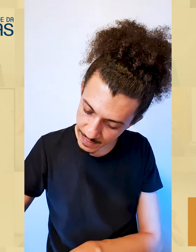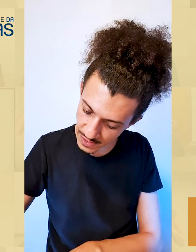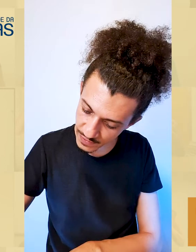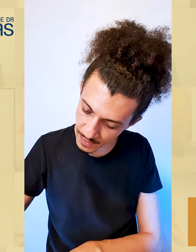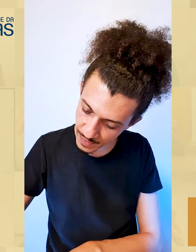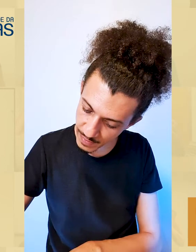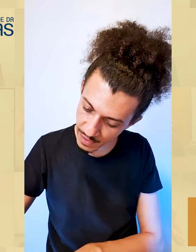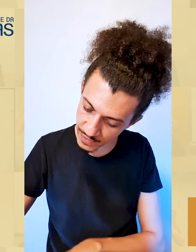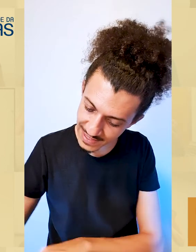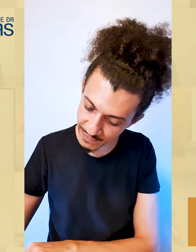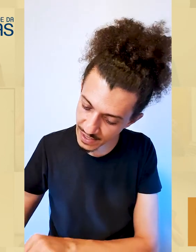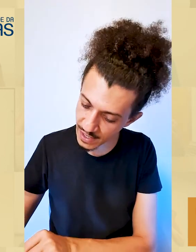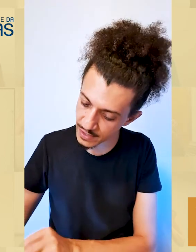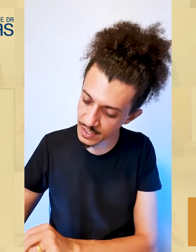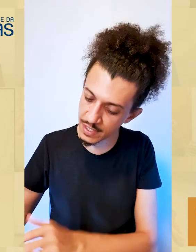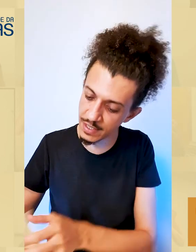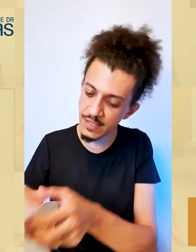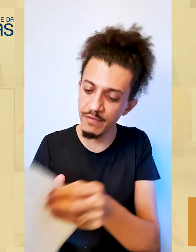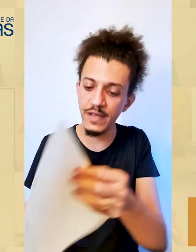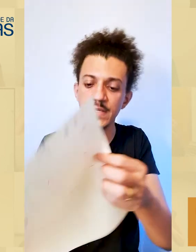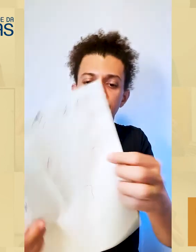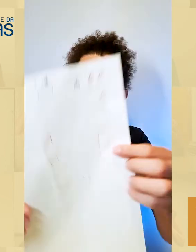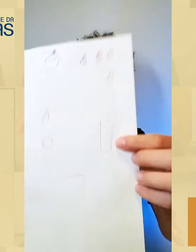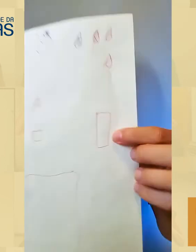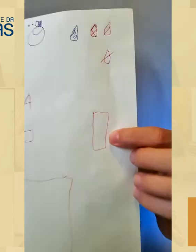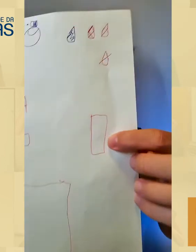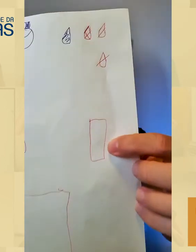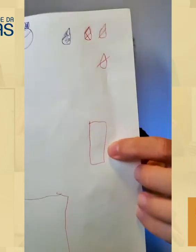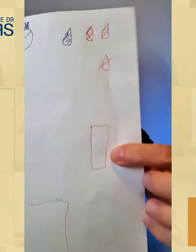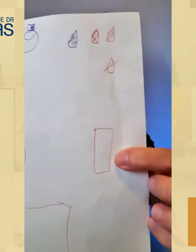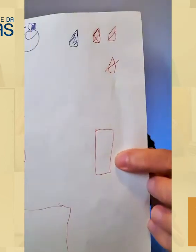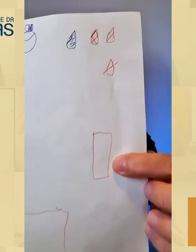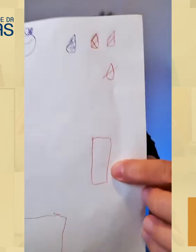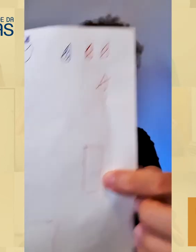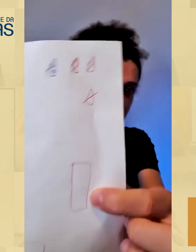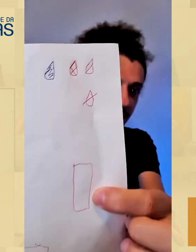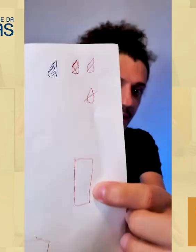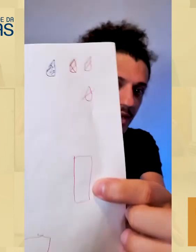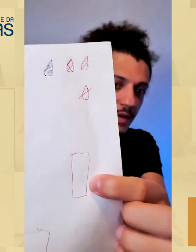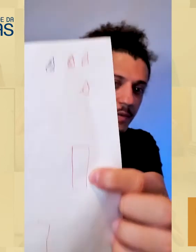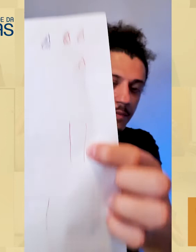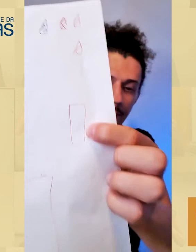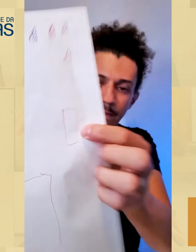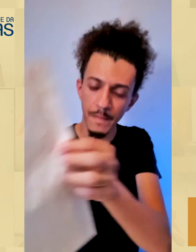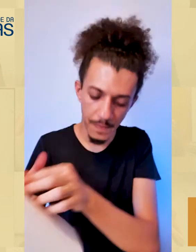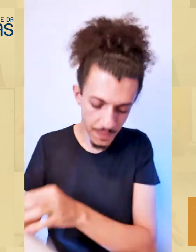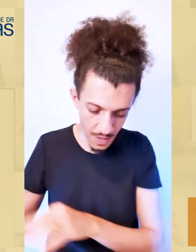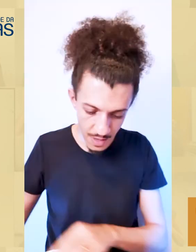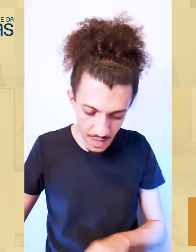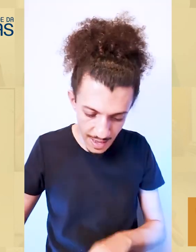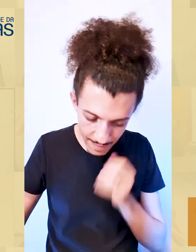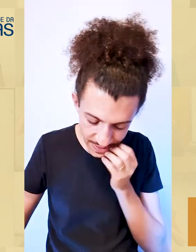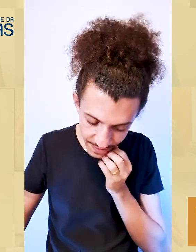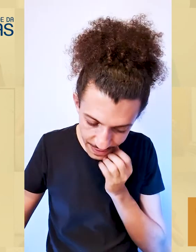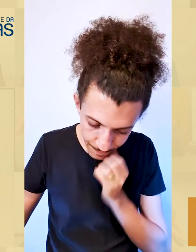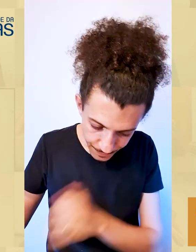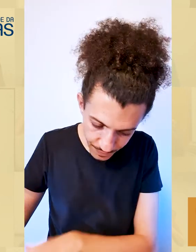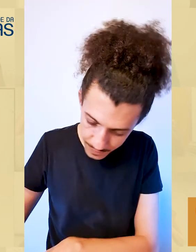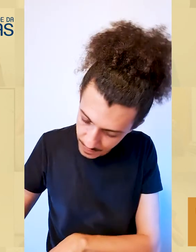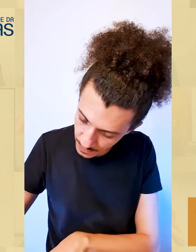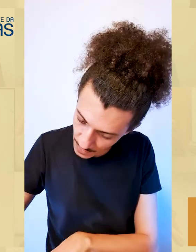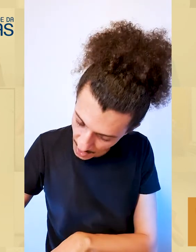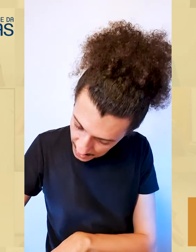parte mais fina primeiro. Eu vou escrever grande aqui dessa vez. Percebe? Você escreve aqui. Ela é mais